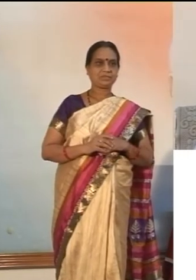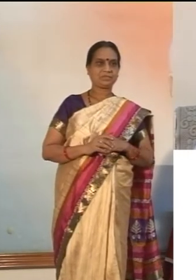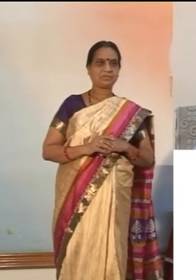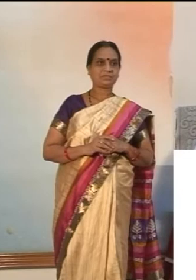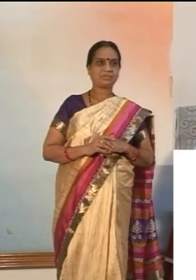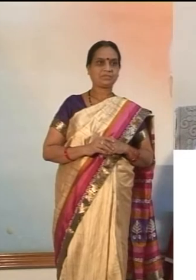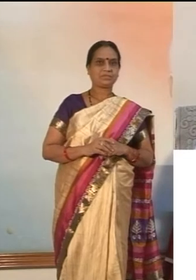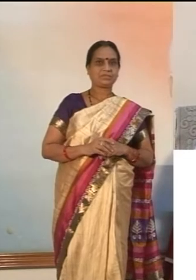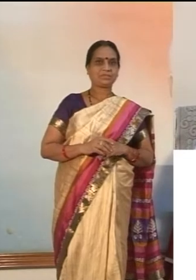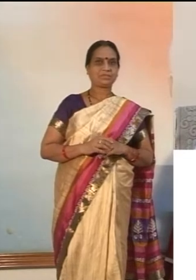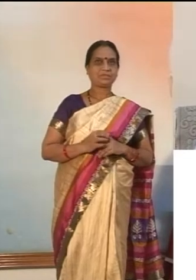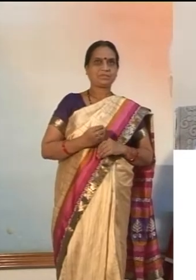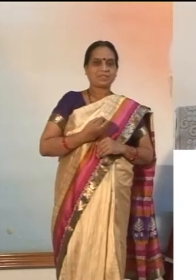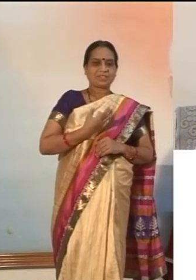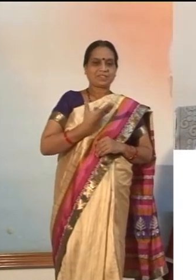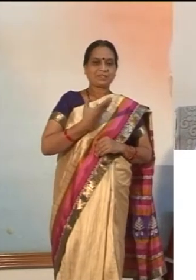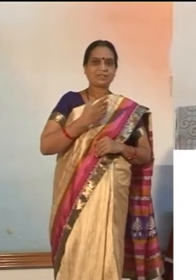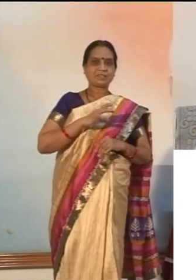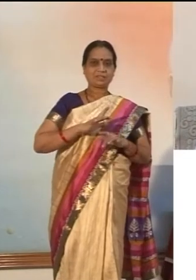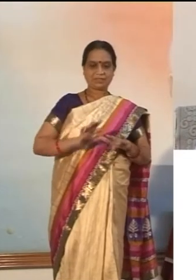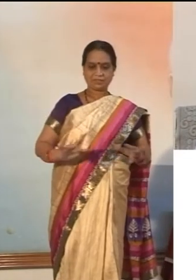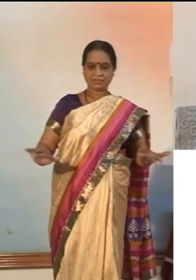आनंद के सागर हैं,